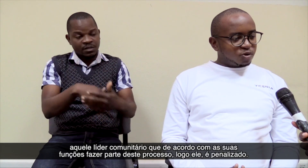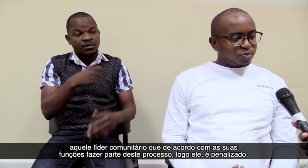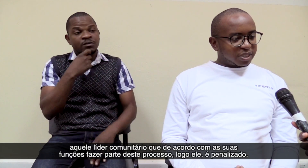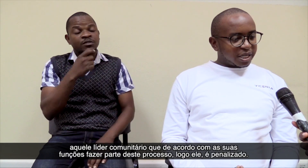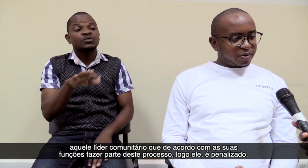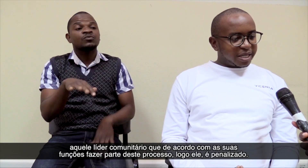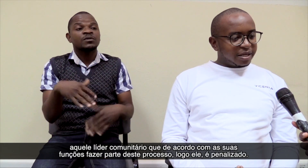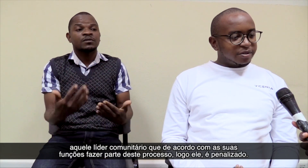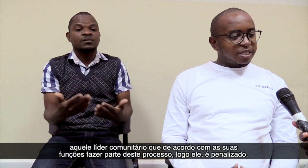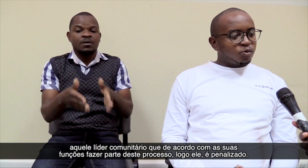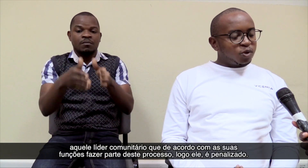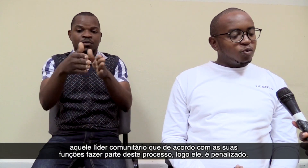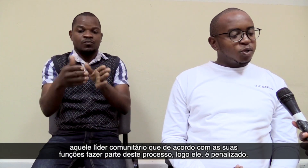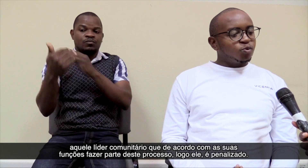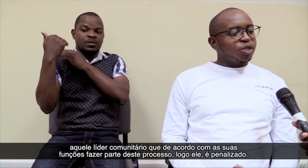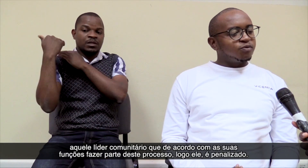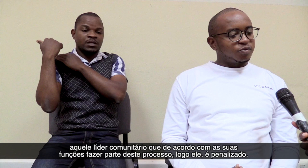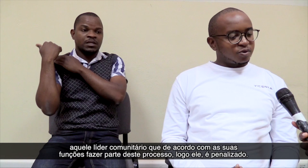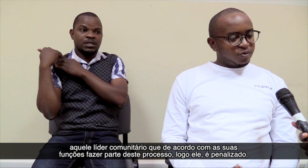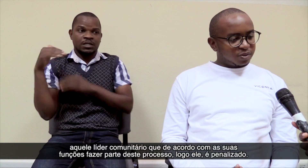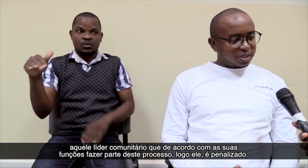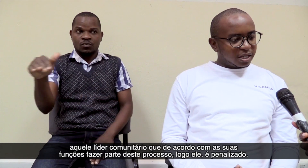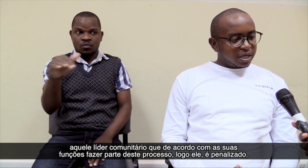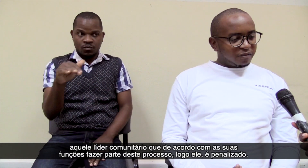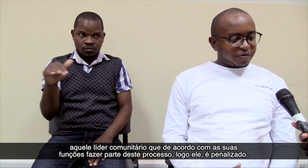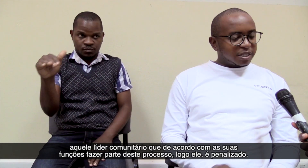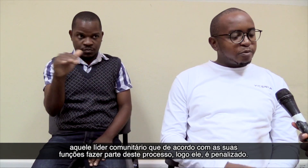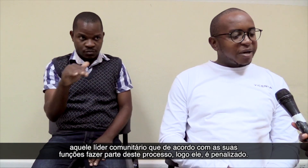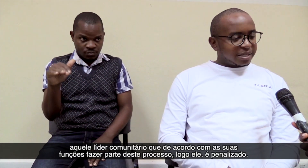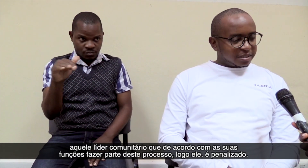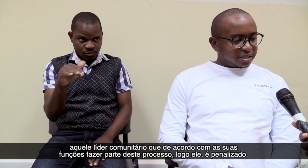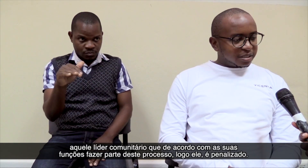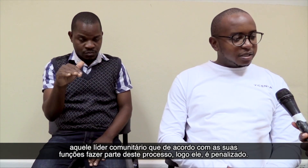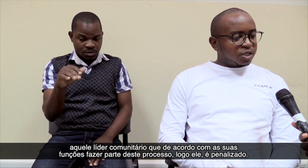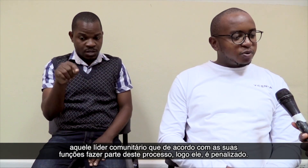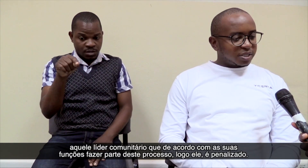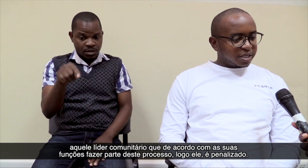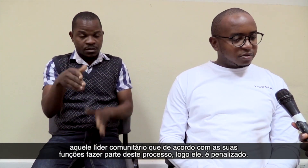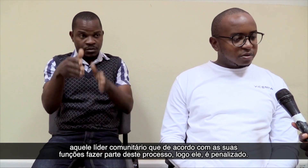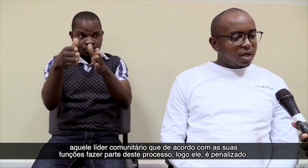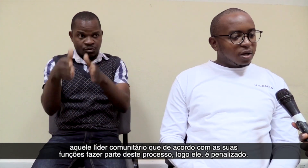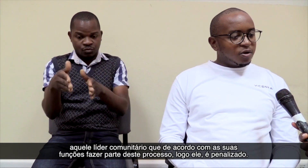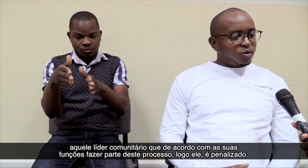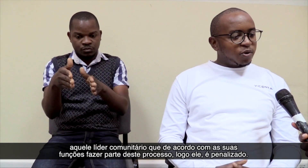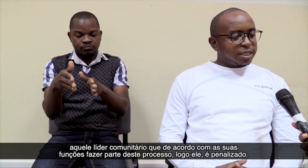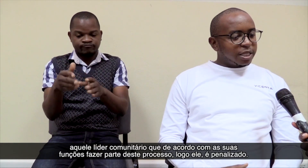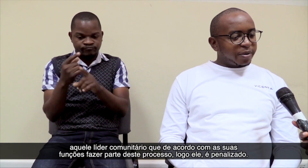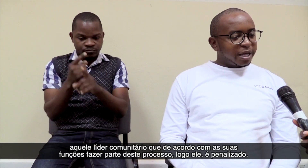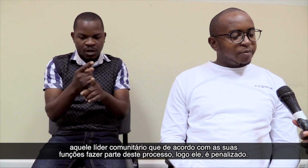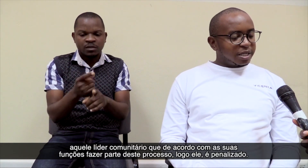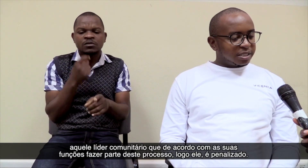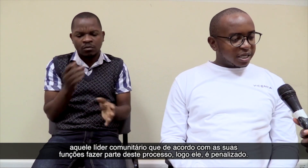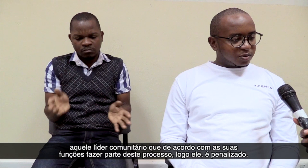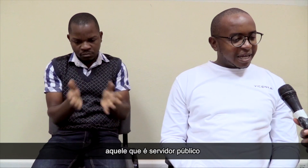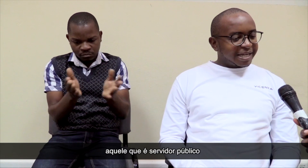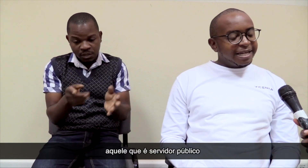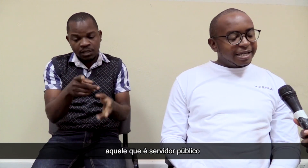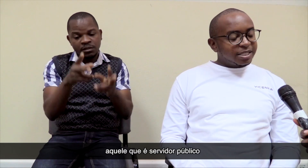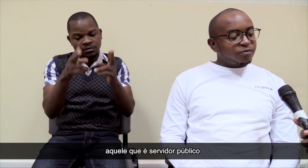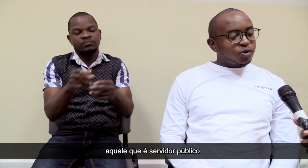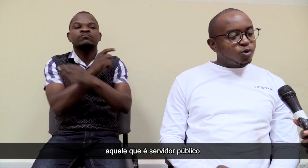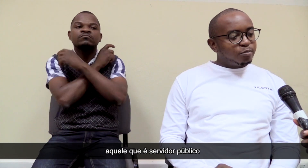Existe algum tratamento legal específico que se dá em casos de casamento envolvendo uma criança com deficiência?